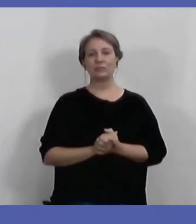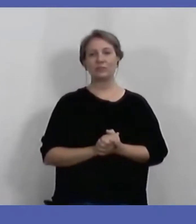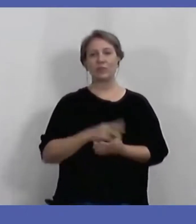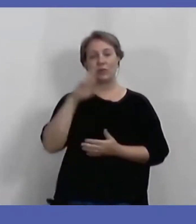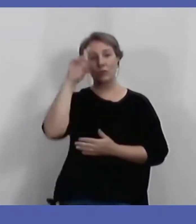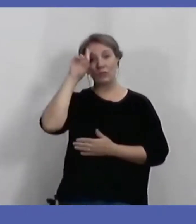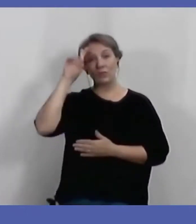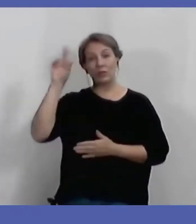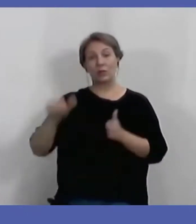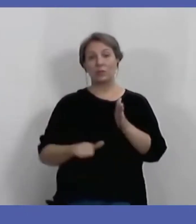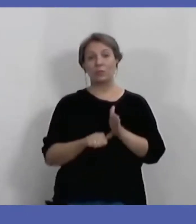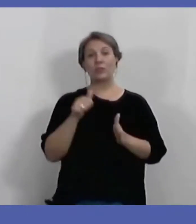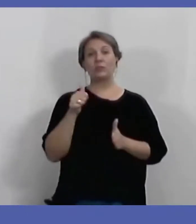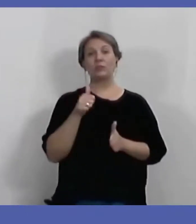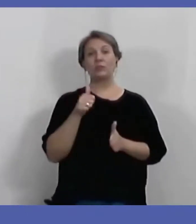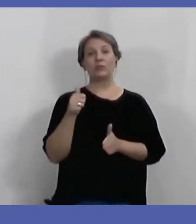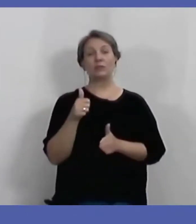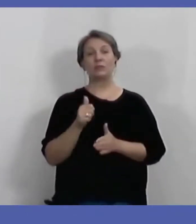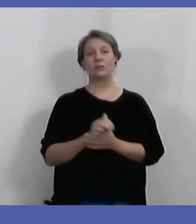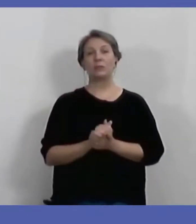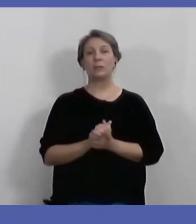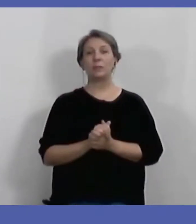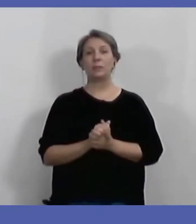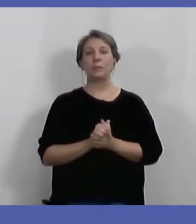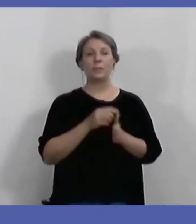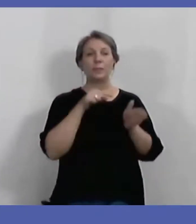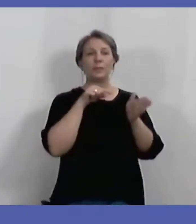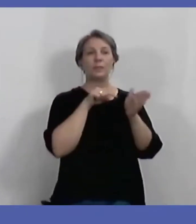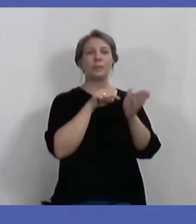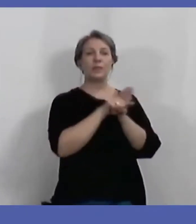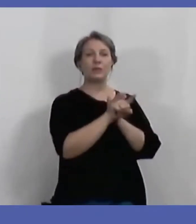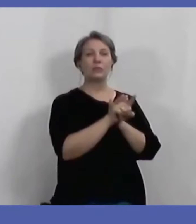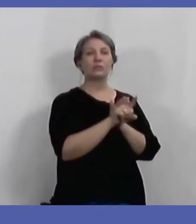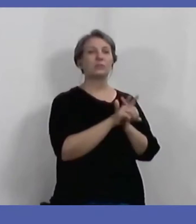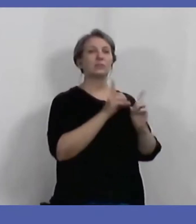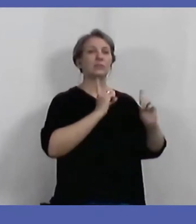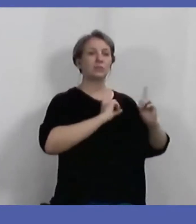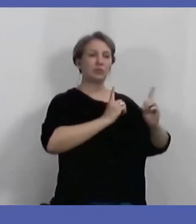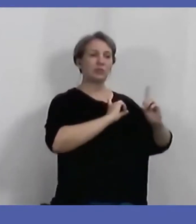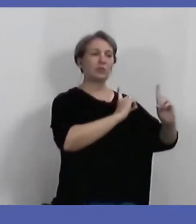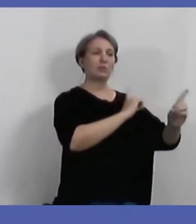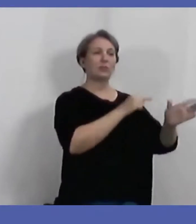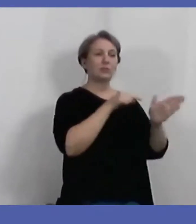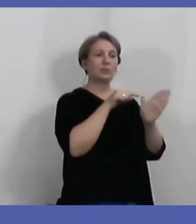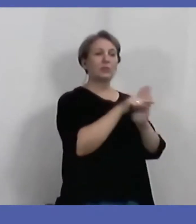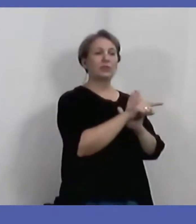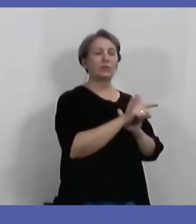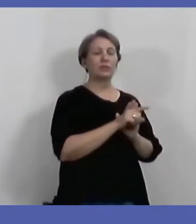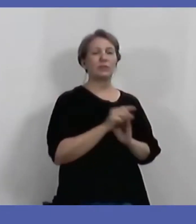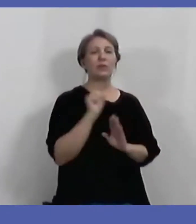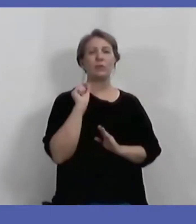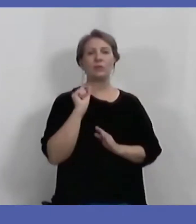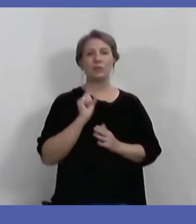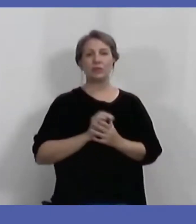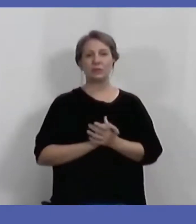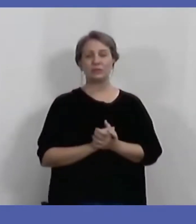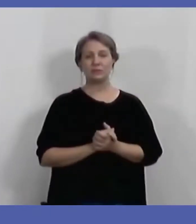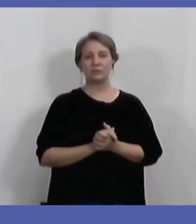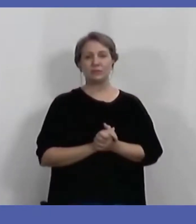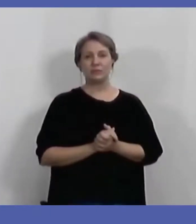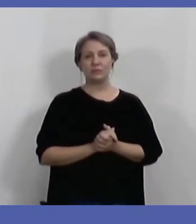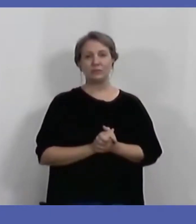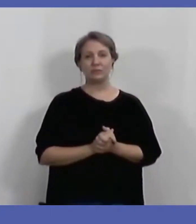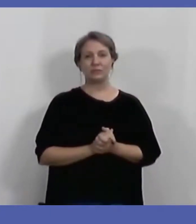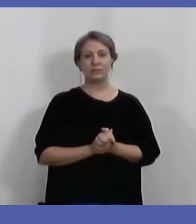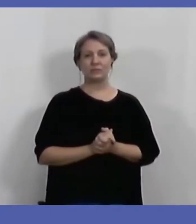primeiramente, Ele pergunta aos discípulos, Ele levou primeiramente os discípulos